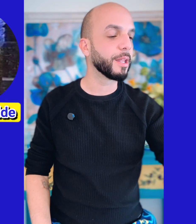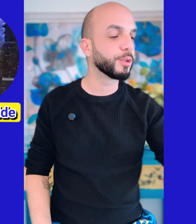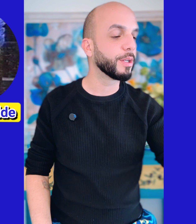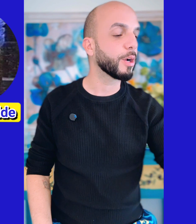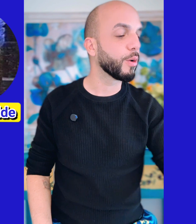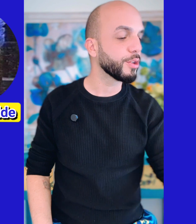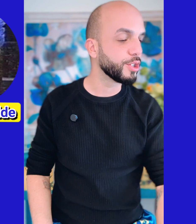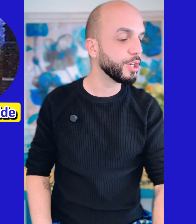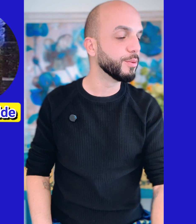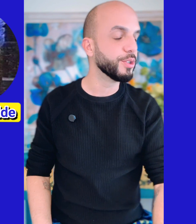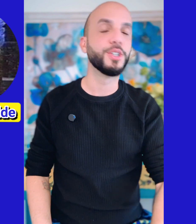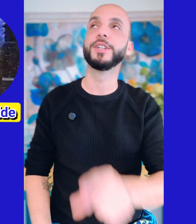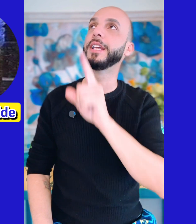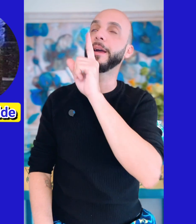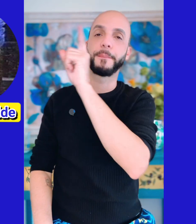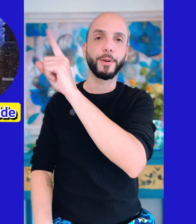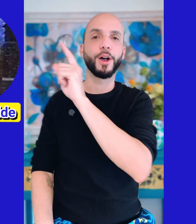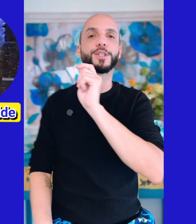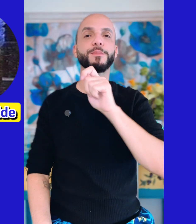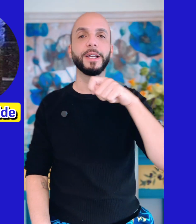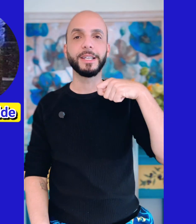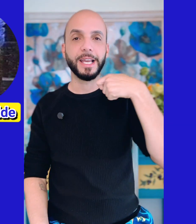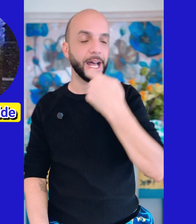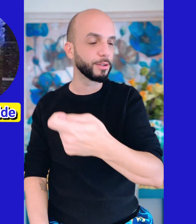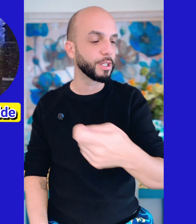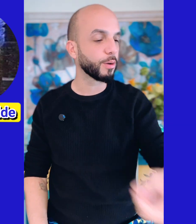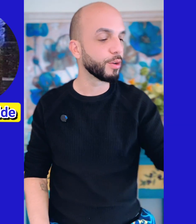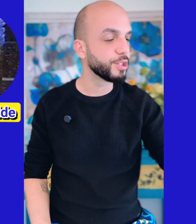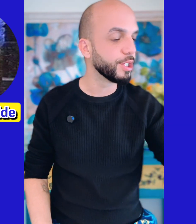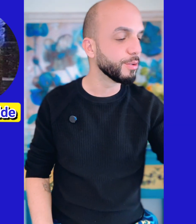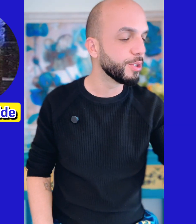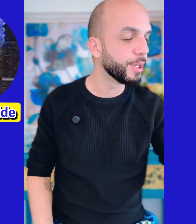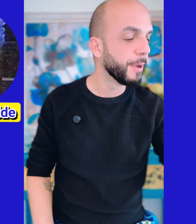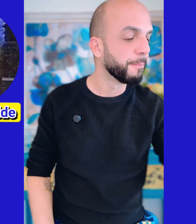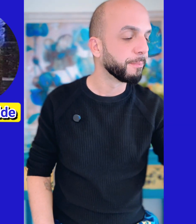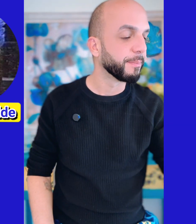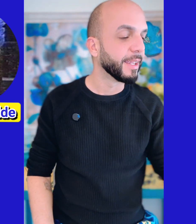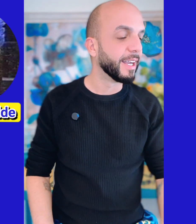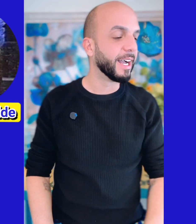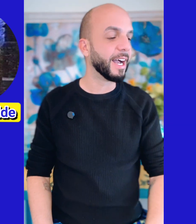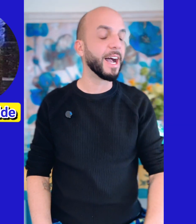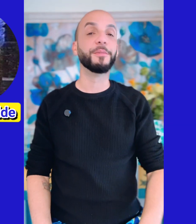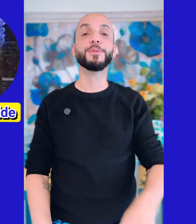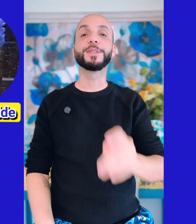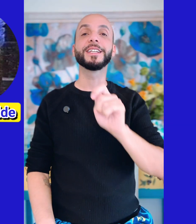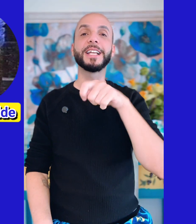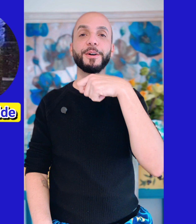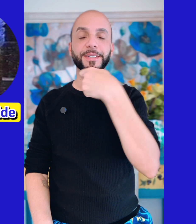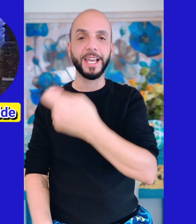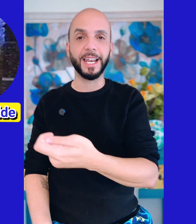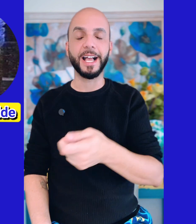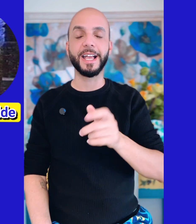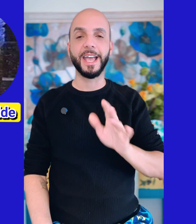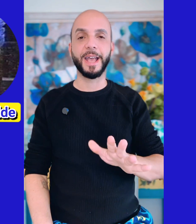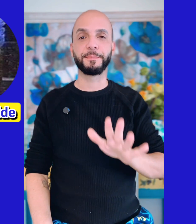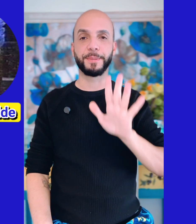Dona Clotilde, né? Próximo aí, né? A Dona Clotilde. O sinal dela é,